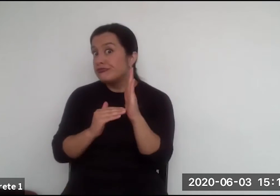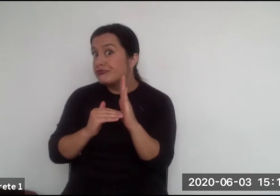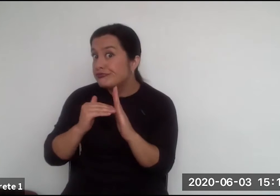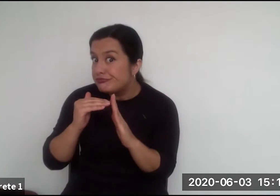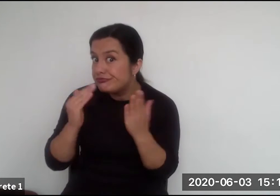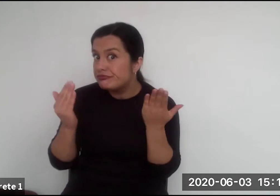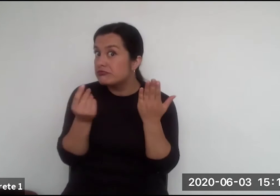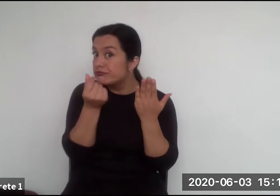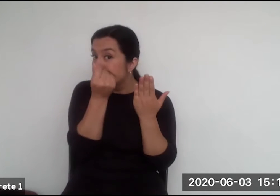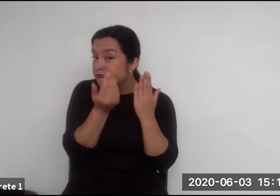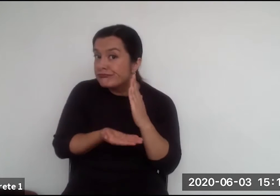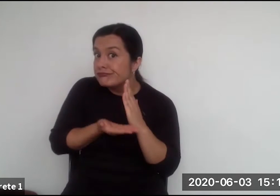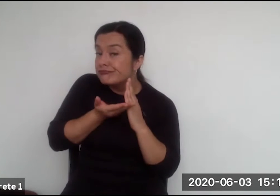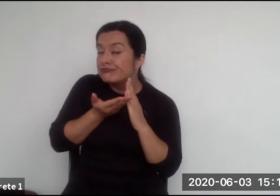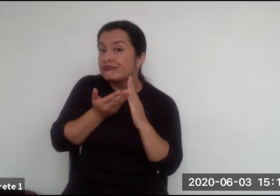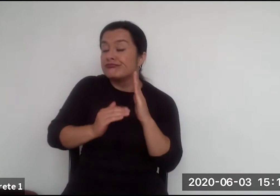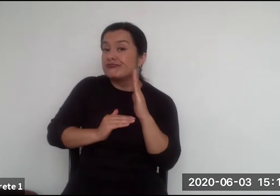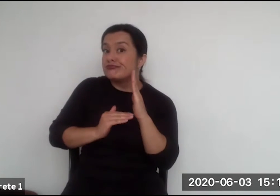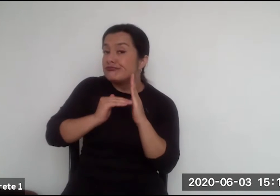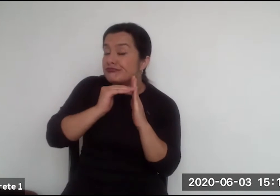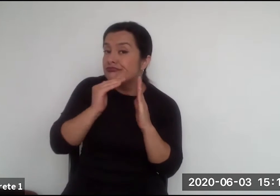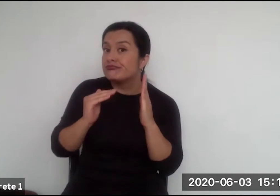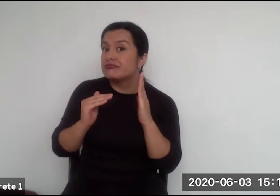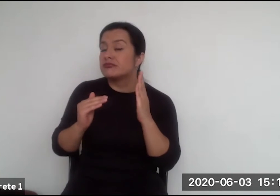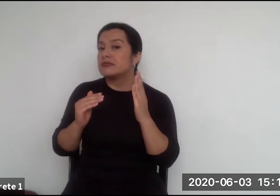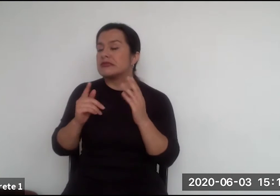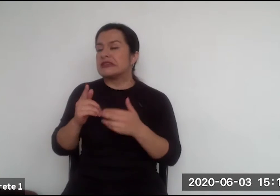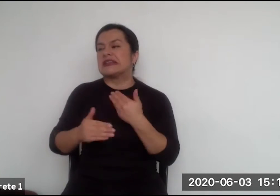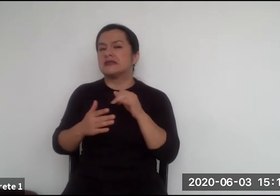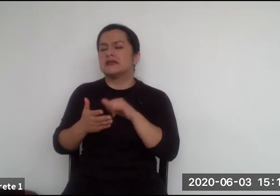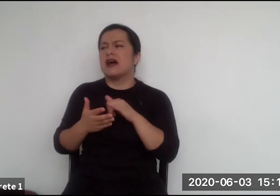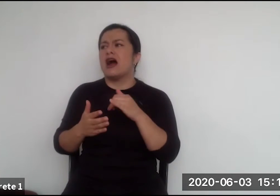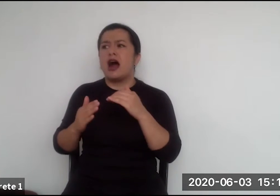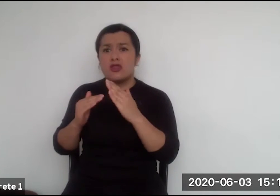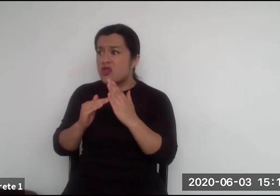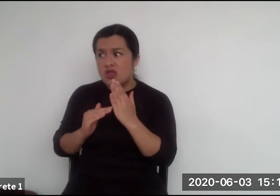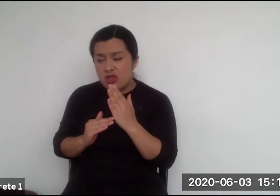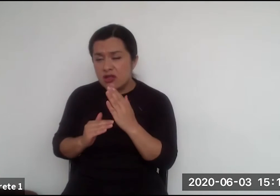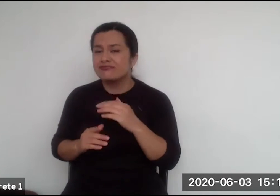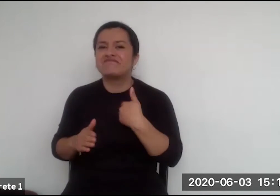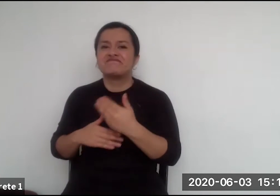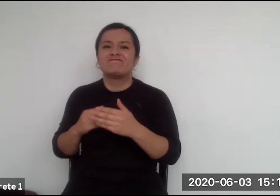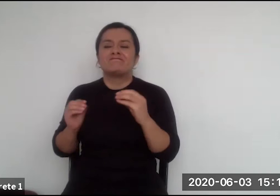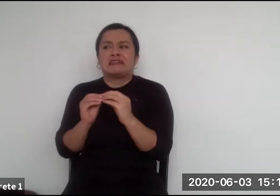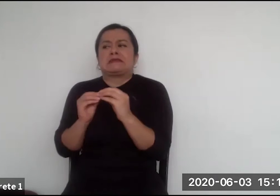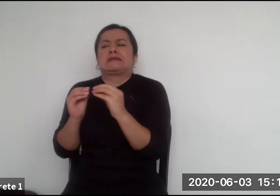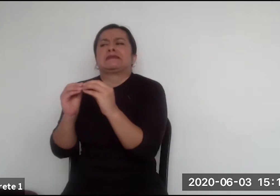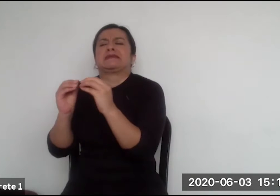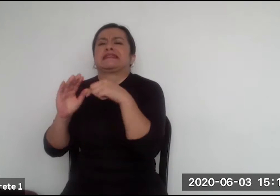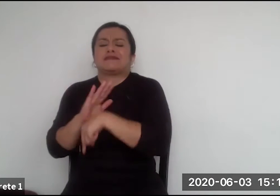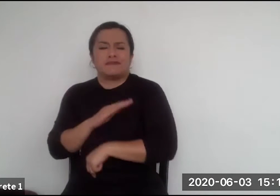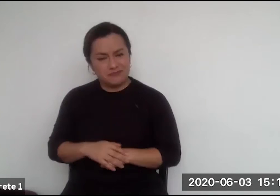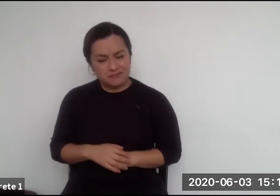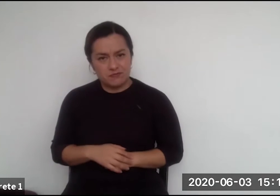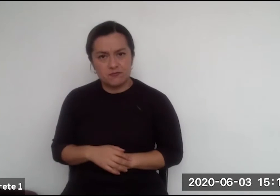en el que se encuentren y que van a ser completamente agudizadas, ¿cierto? En torno a los confinamientos me preocupa muchísimo, he